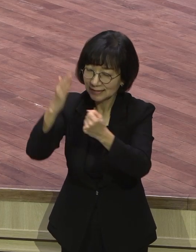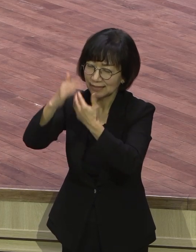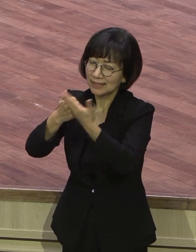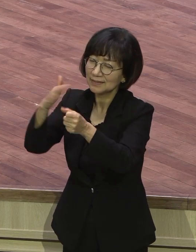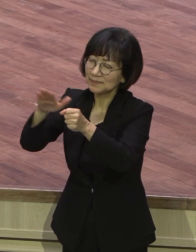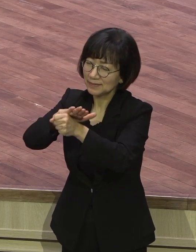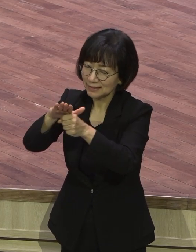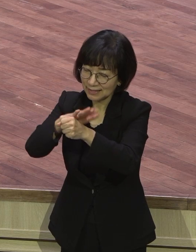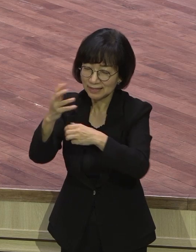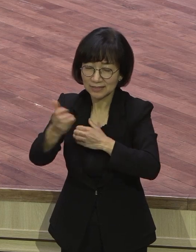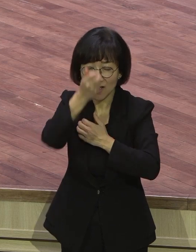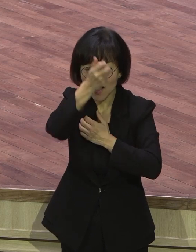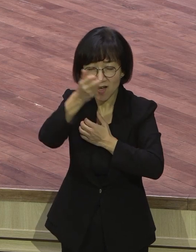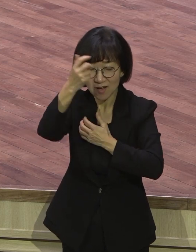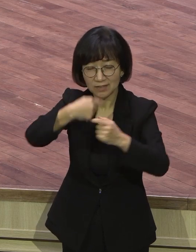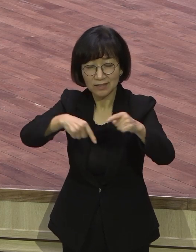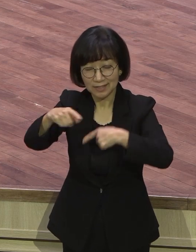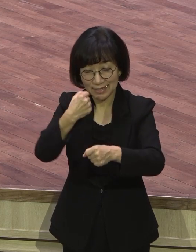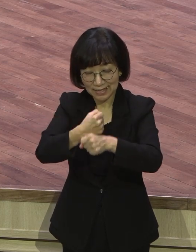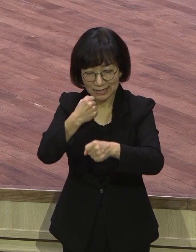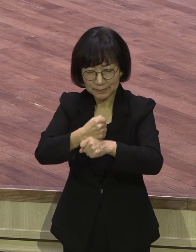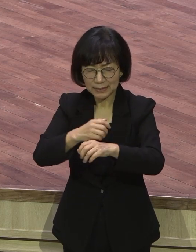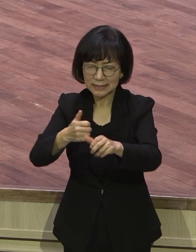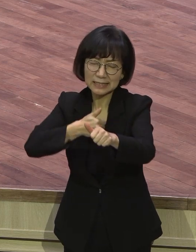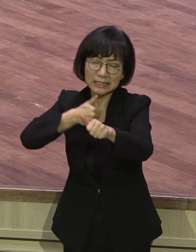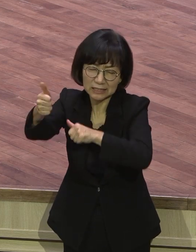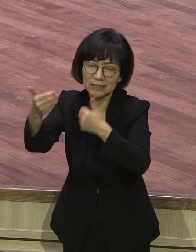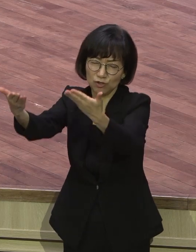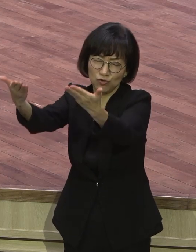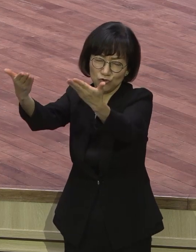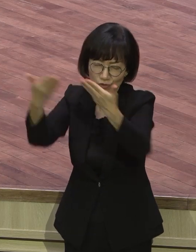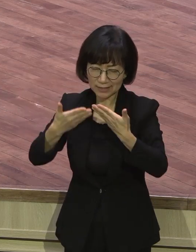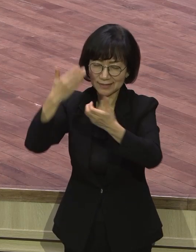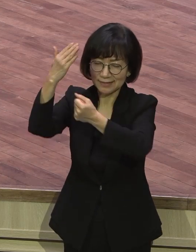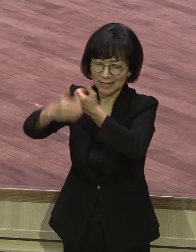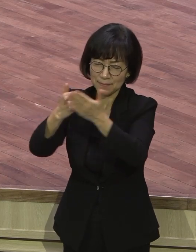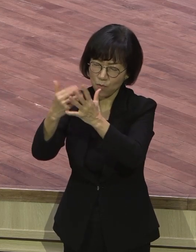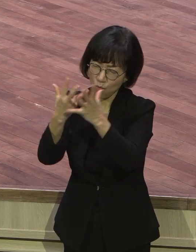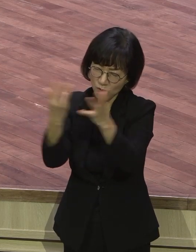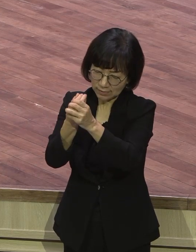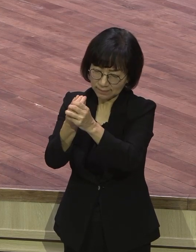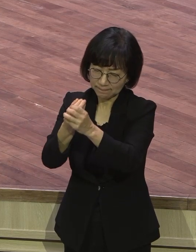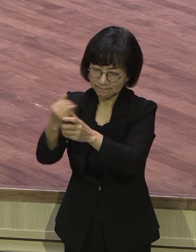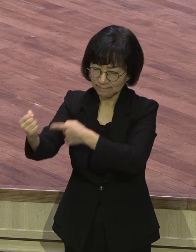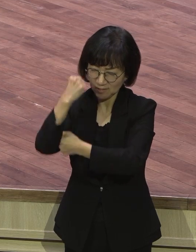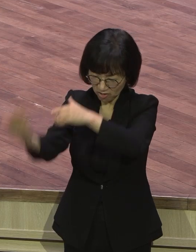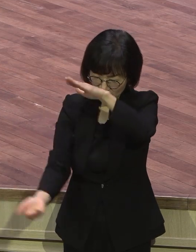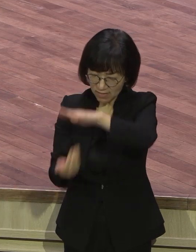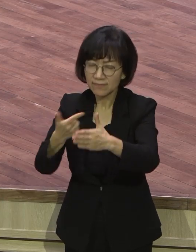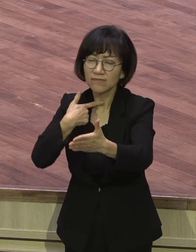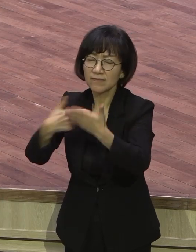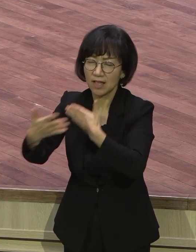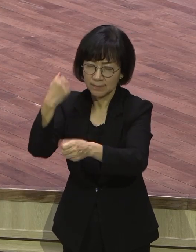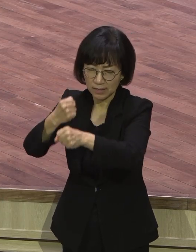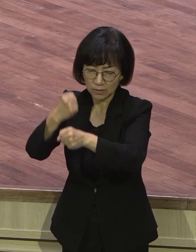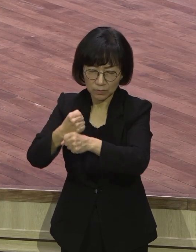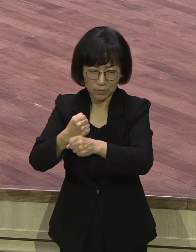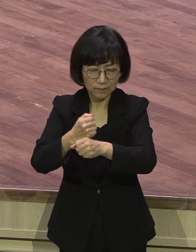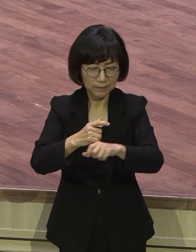성립의 역사하심이 성립하게 하시는 하나님의 전능하심을 체험하고 삼성에서 날마다